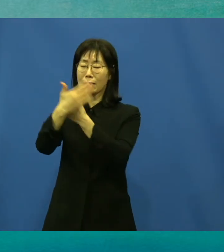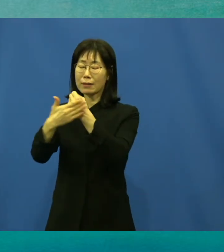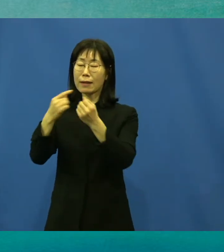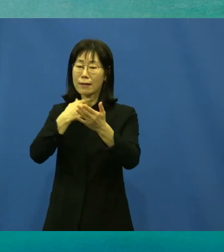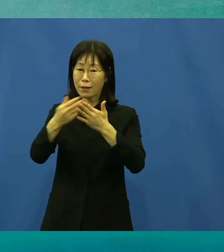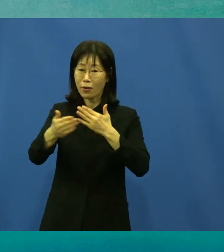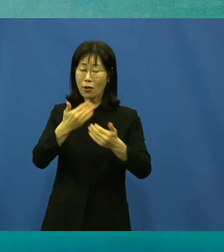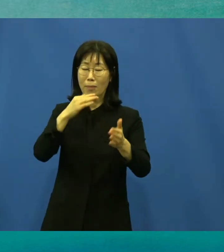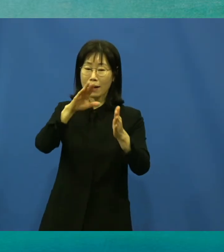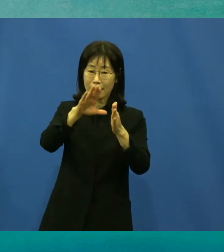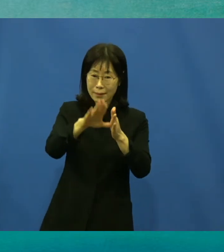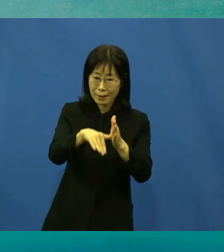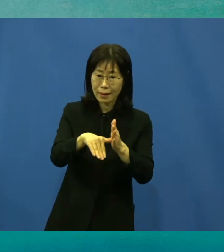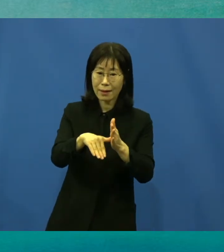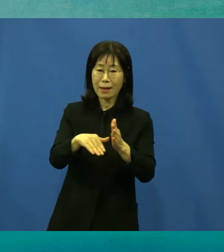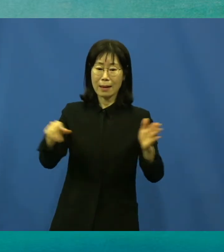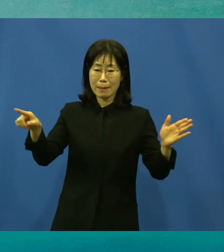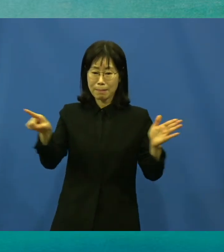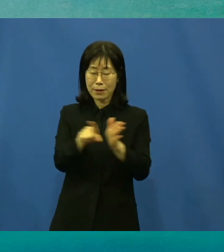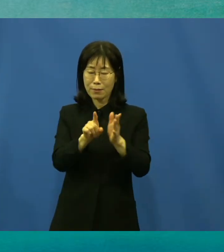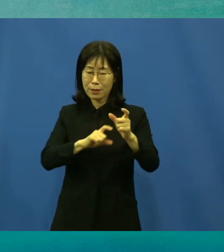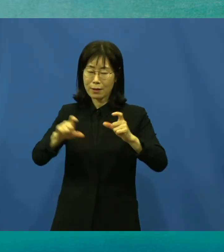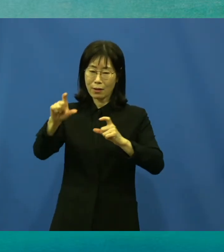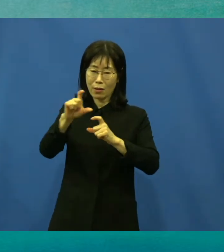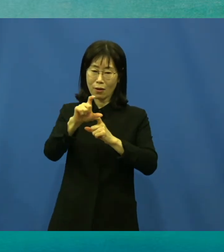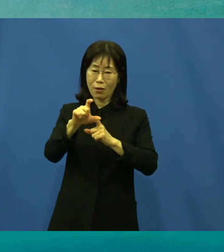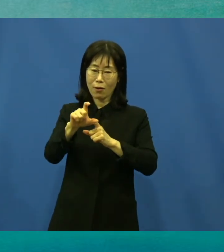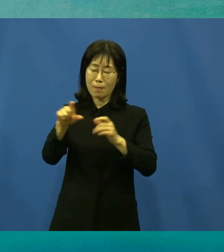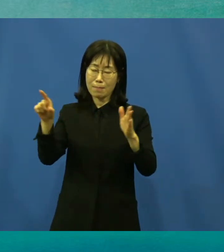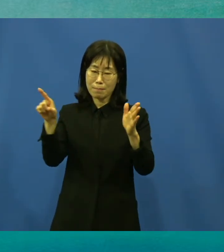신앙이 더 풍성해지고 깊어지겠죠.